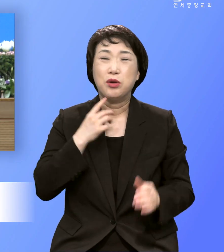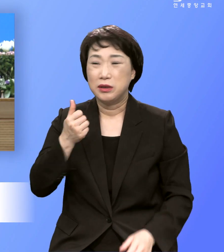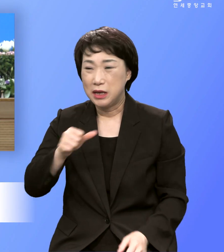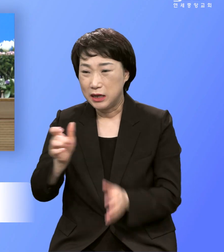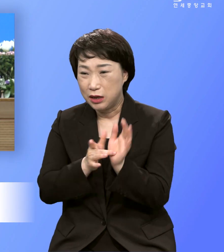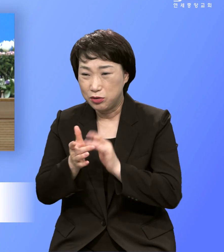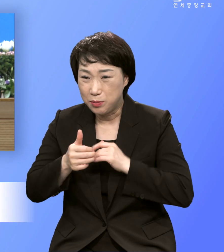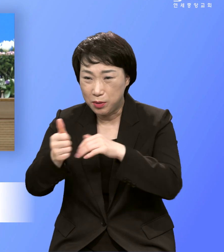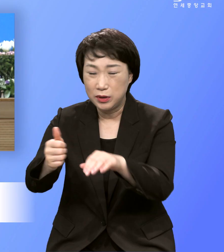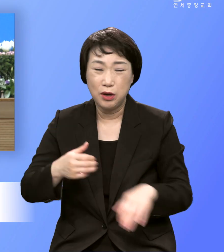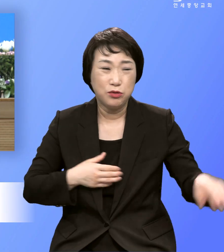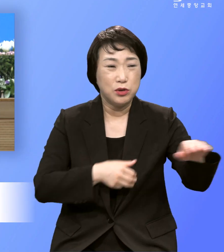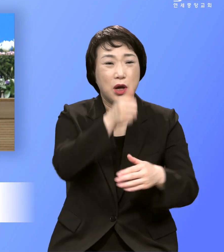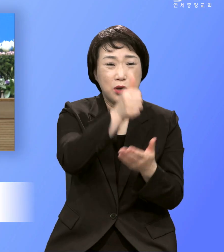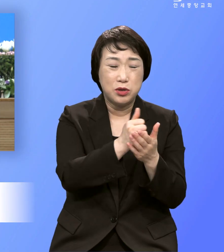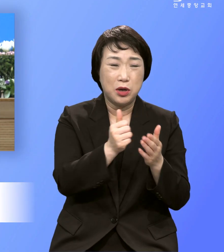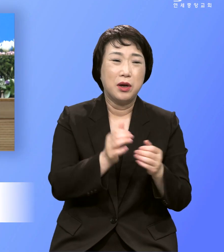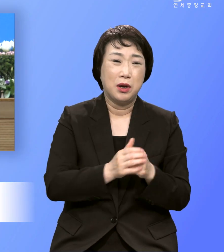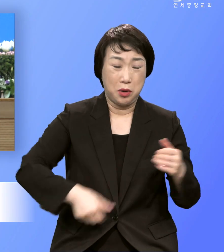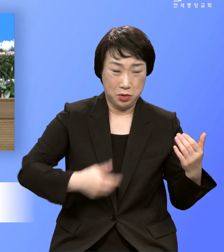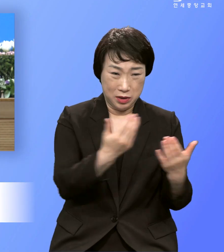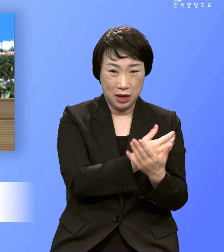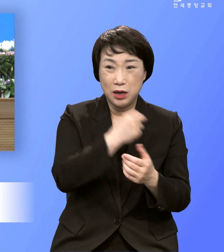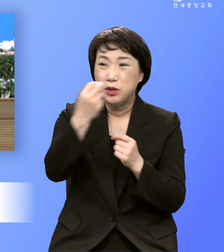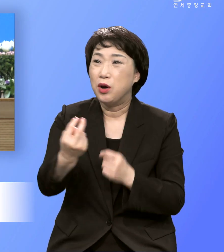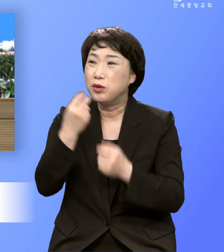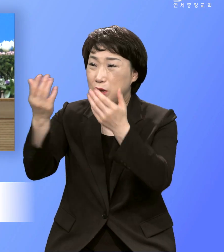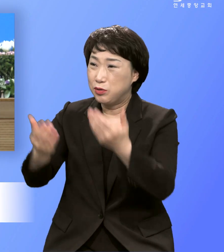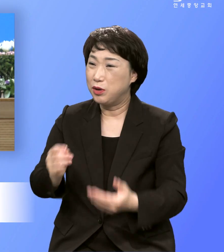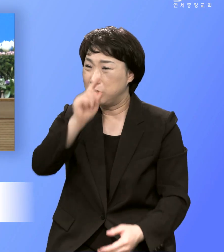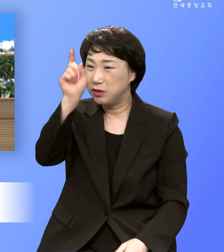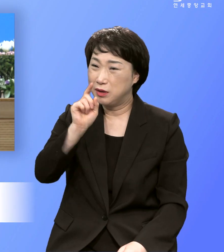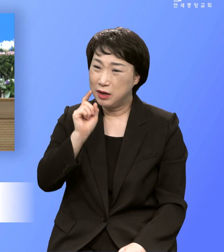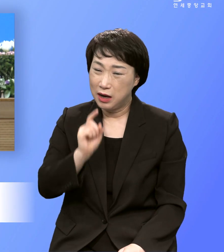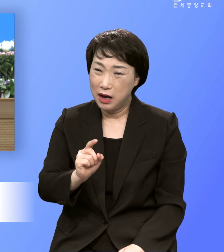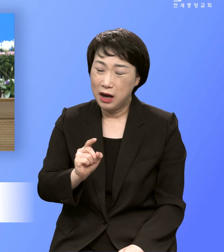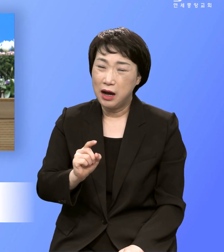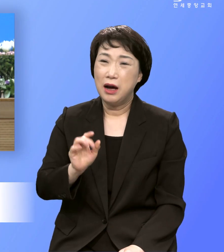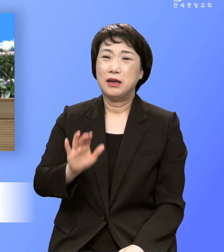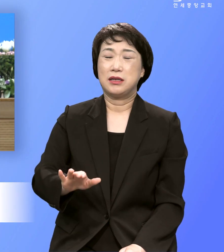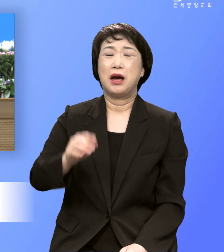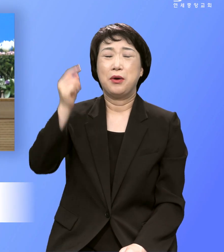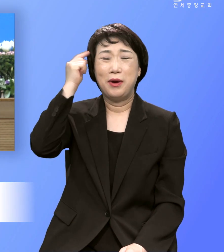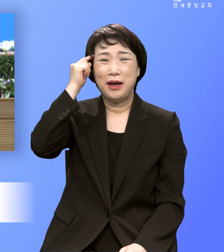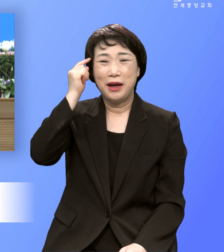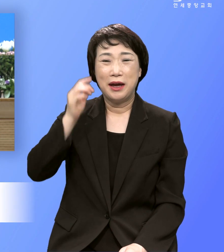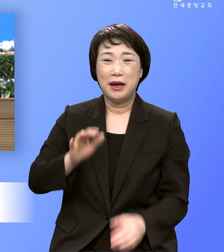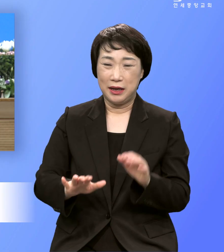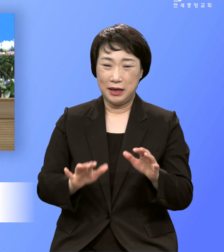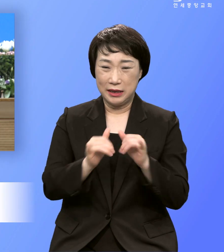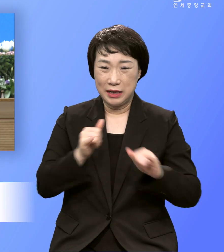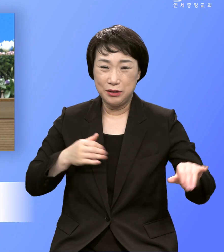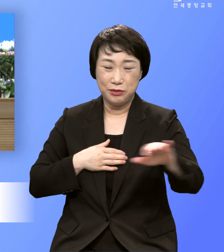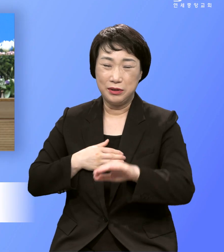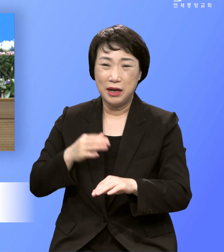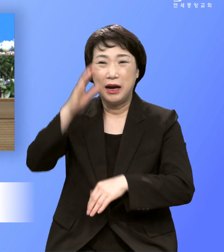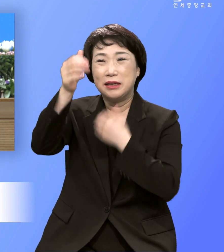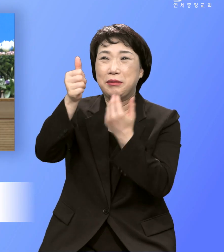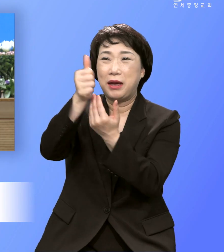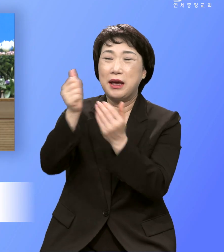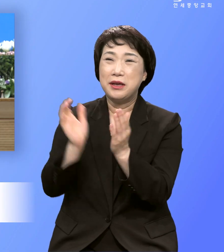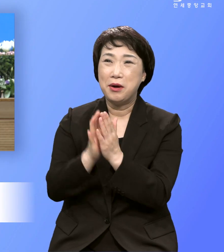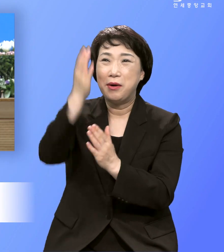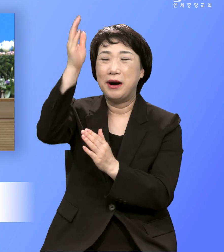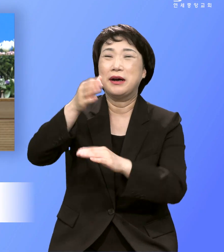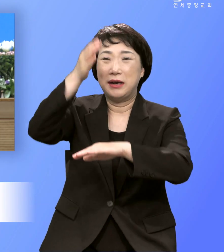고쳐서 영생하게 만드시고, 왜? 영화롭게 감사와